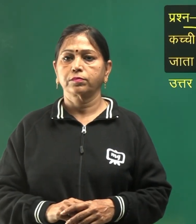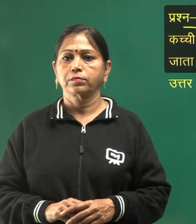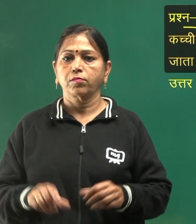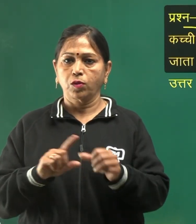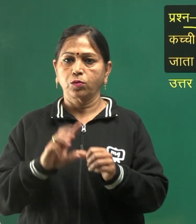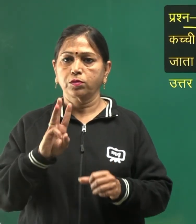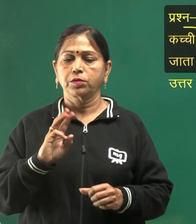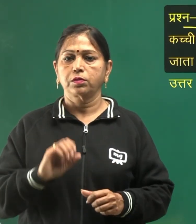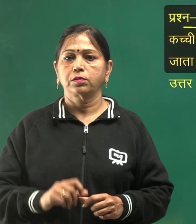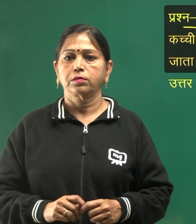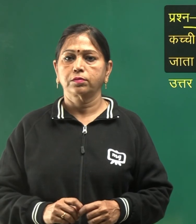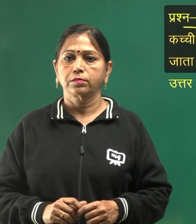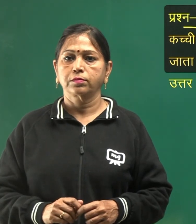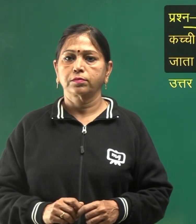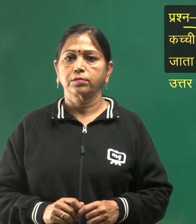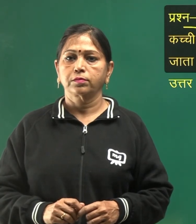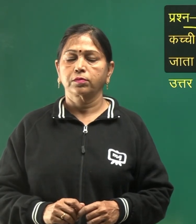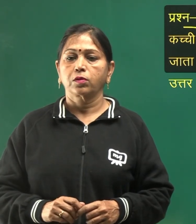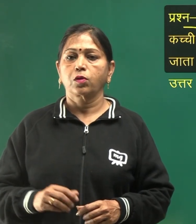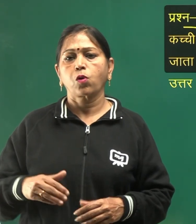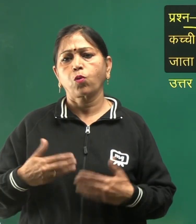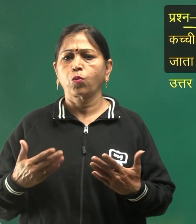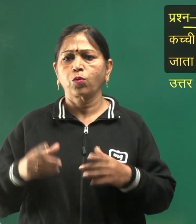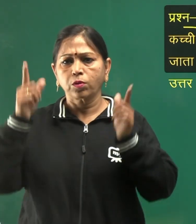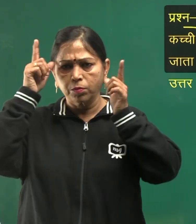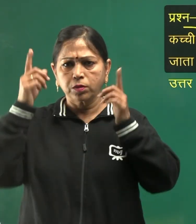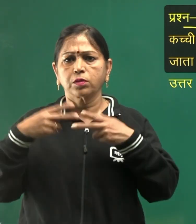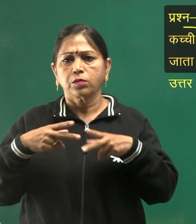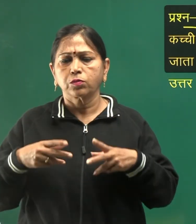प्रश्न 3, किसी जीव द्वारा